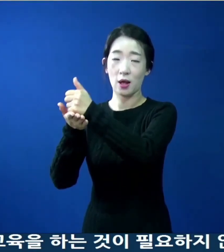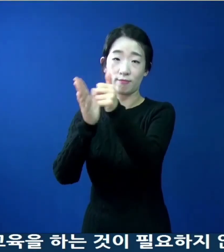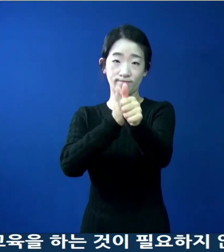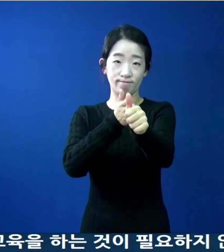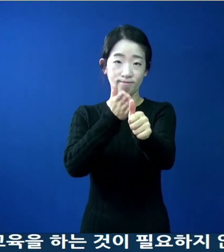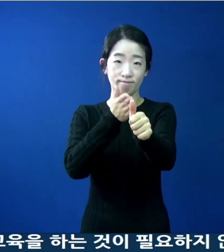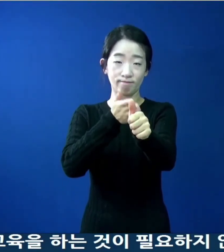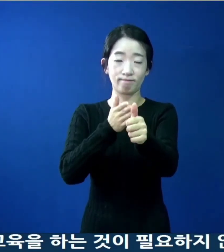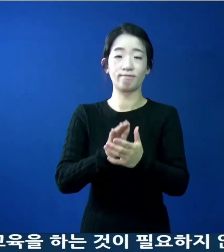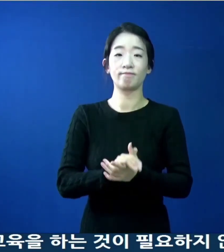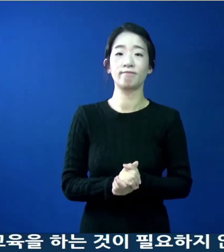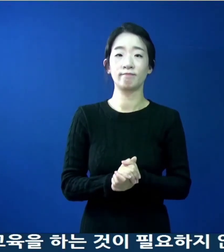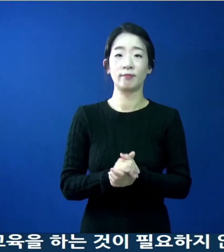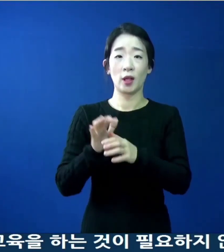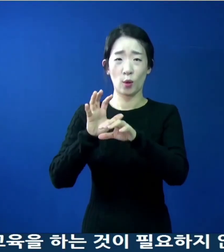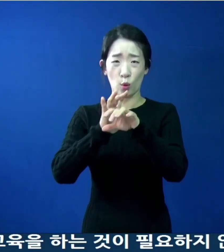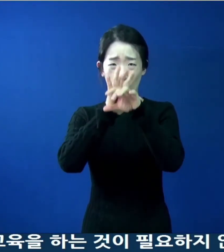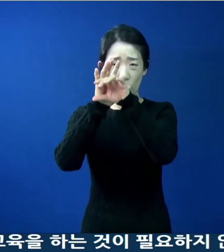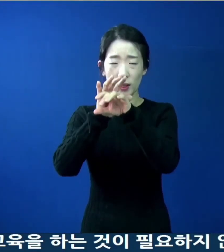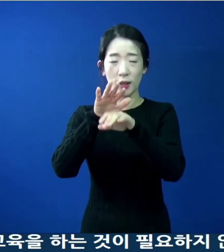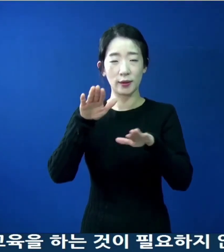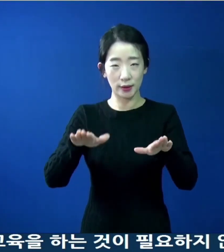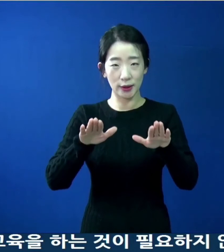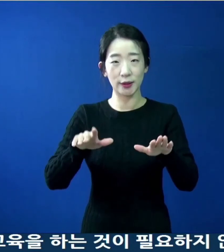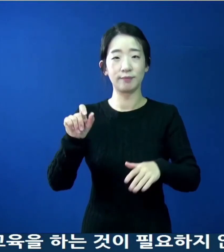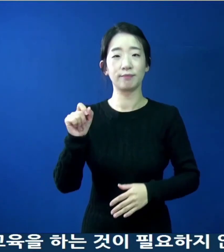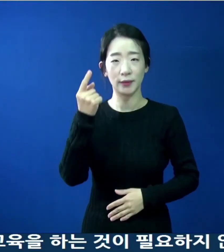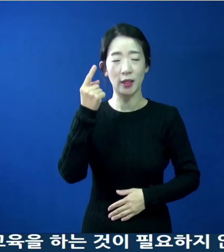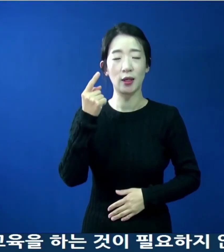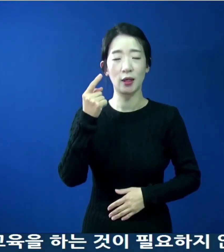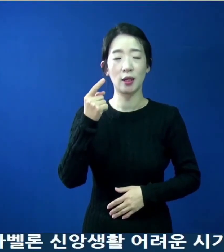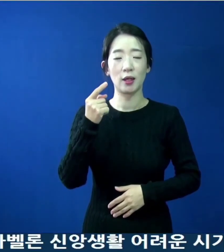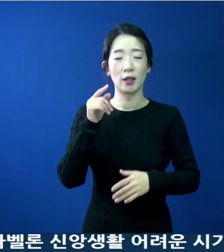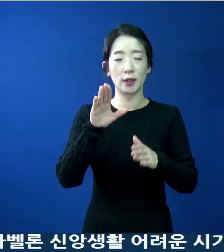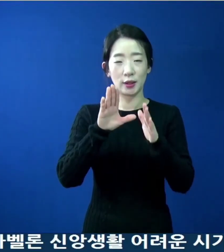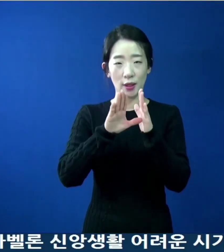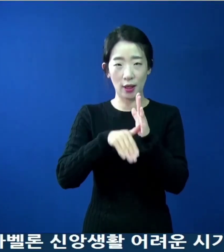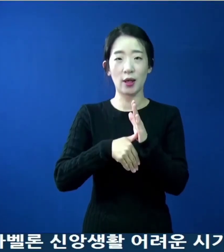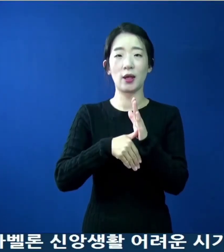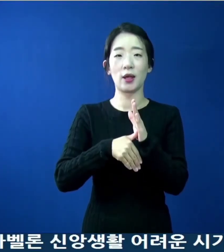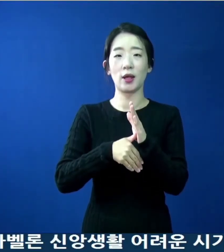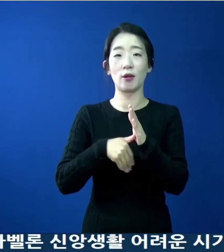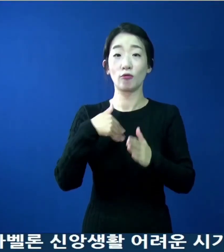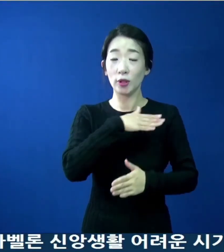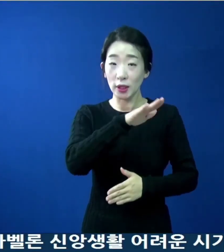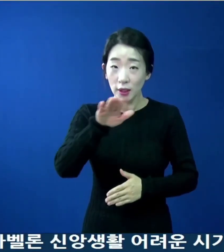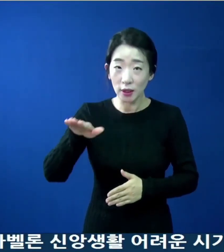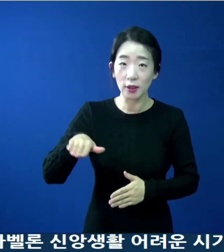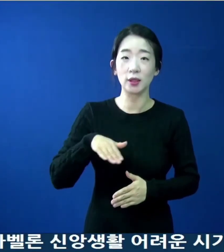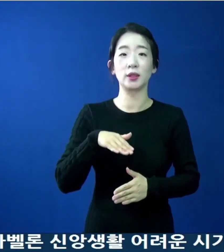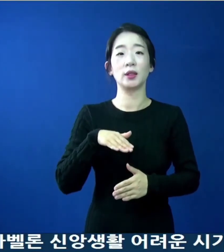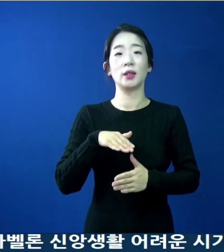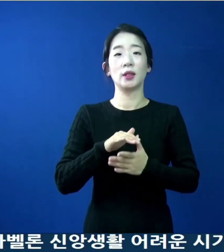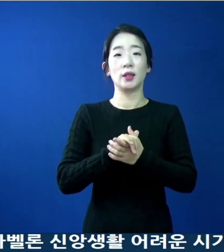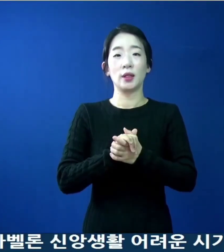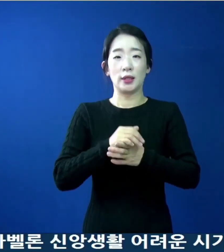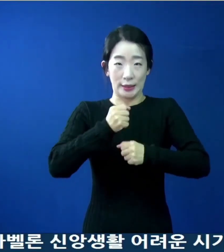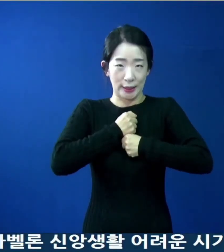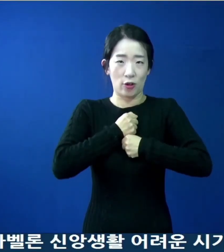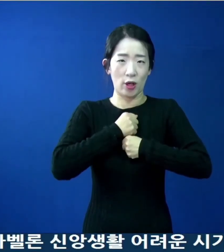이 시대 가운데 우리의 안식일은 어떻게 해야 됩니까? 지켜줘야 됩니다.